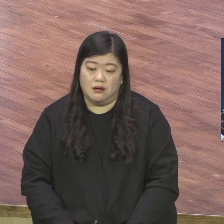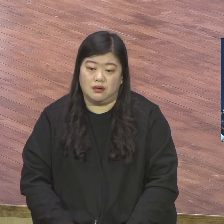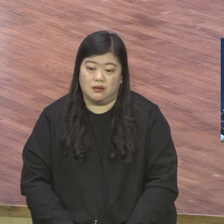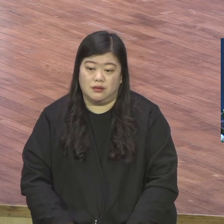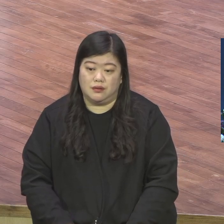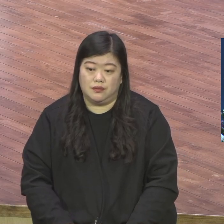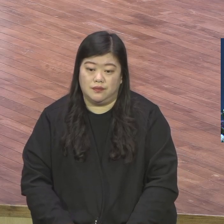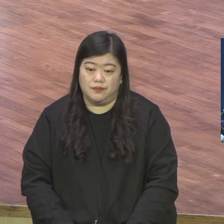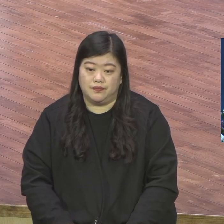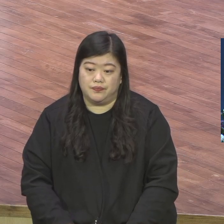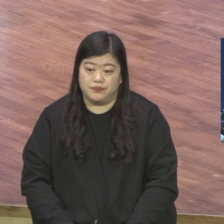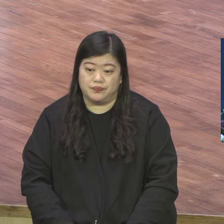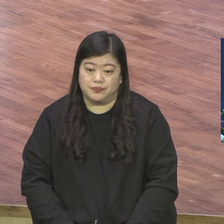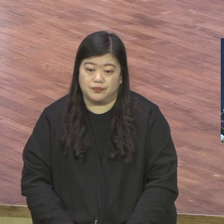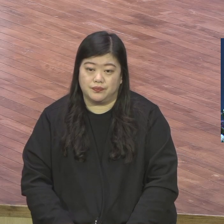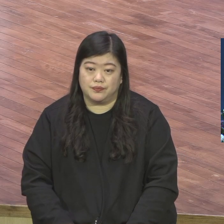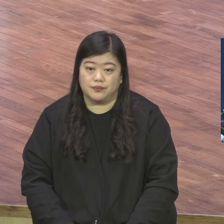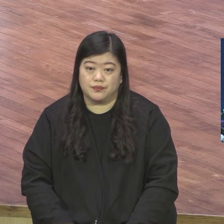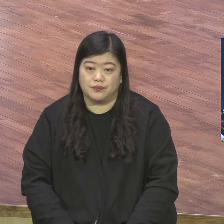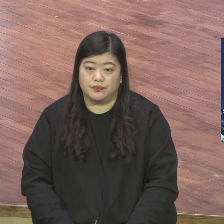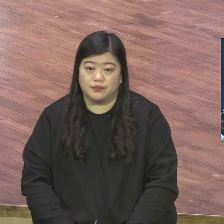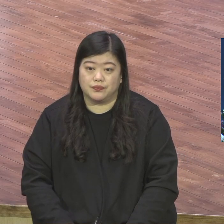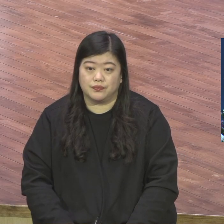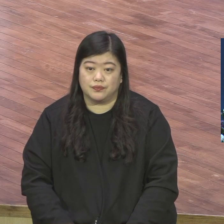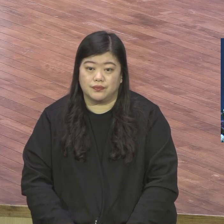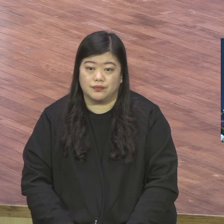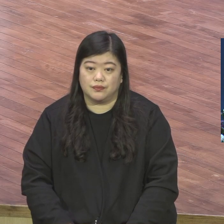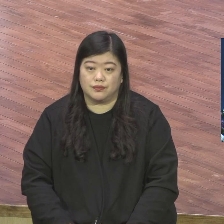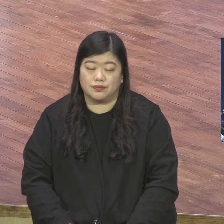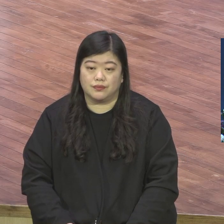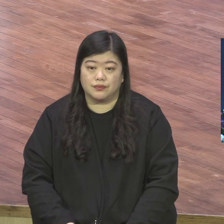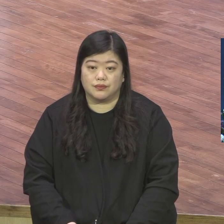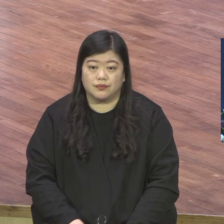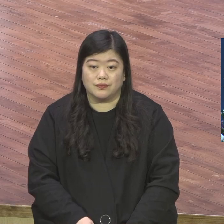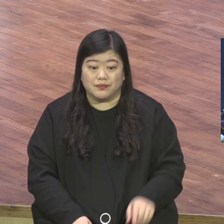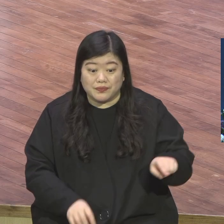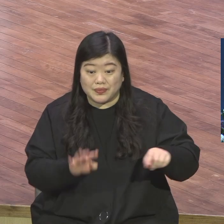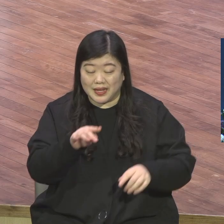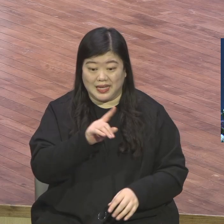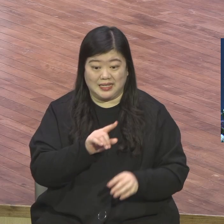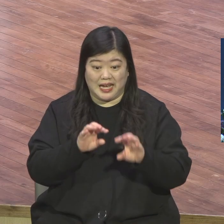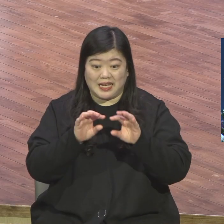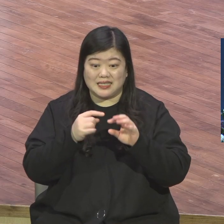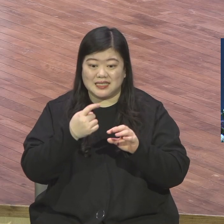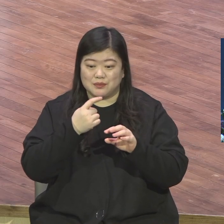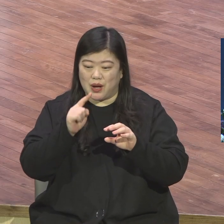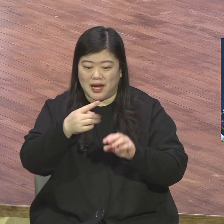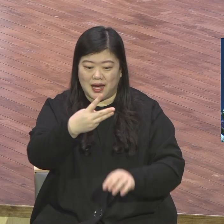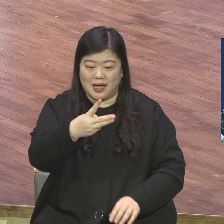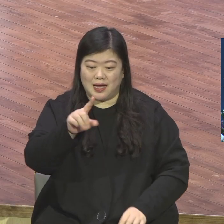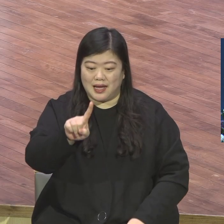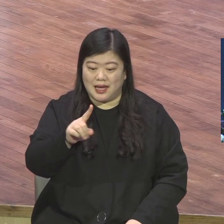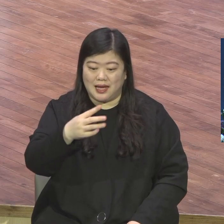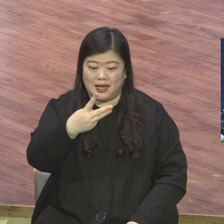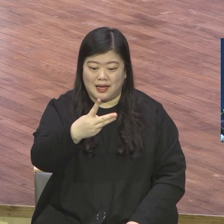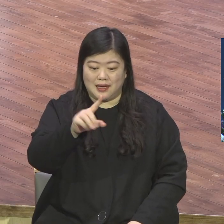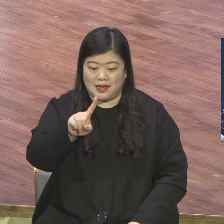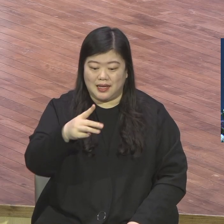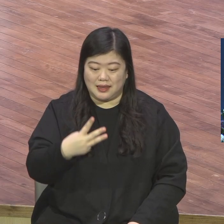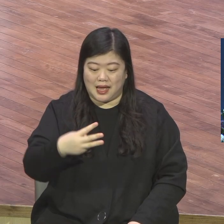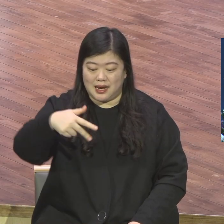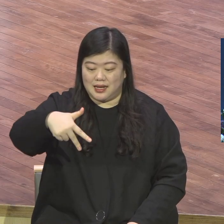탈지유의 효능 세미나를 하는데 탈지유가 뭐냐면 우유의 지방을 빼고 나머지 있잖아요. 탈지유